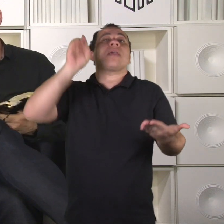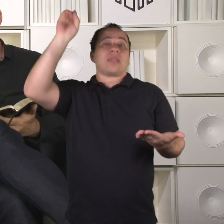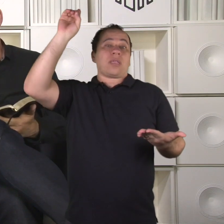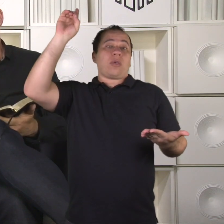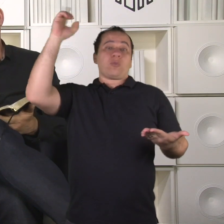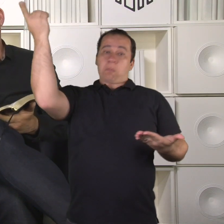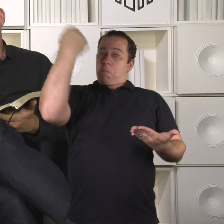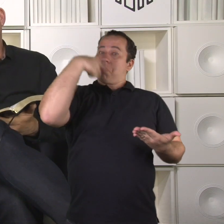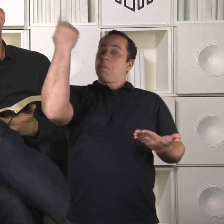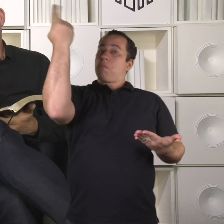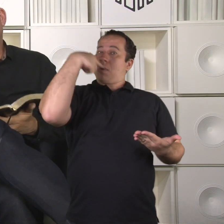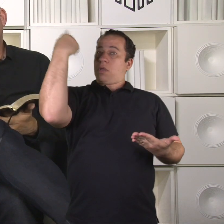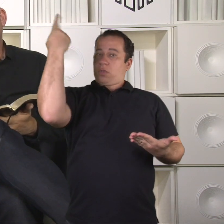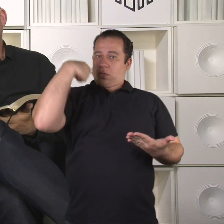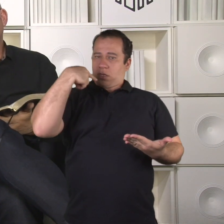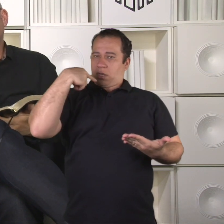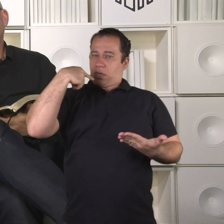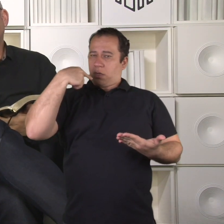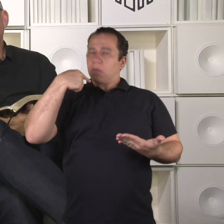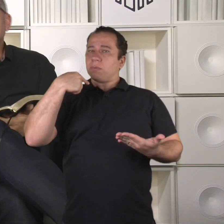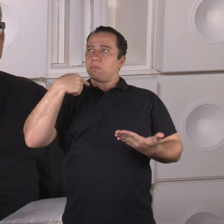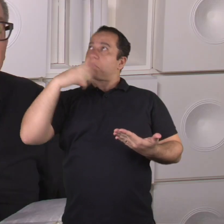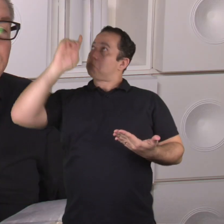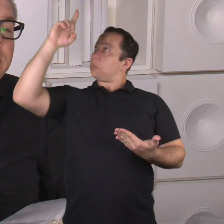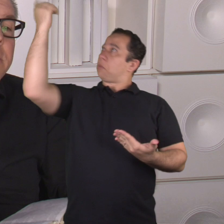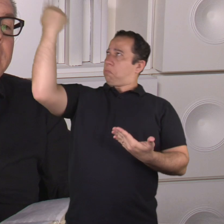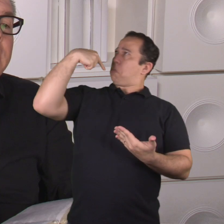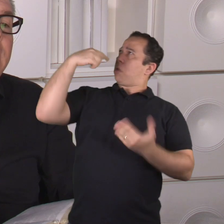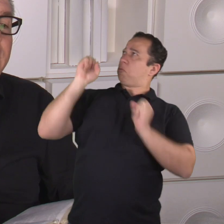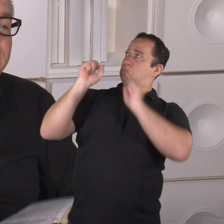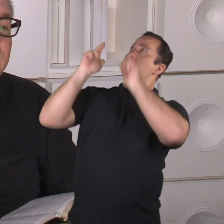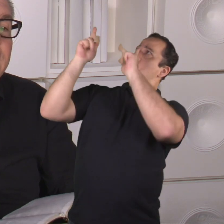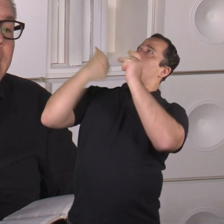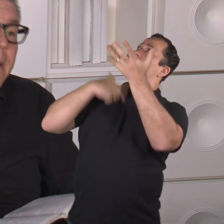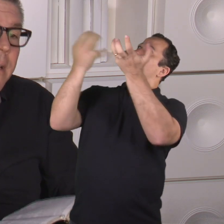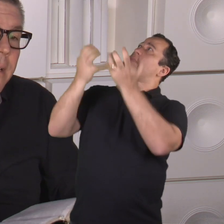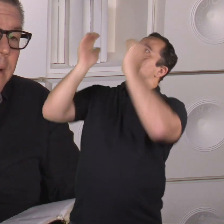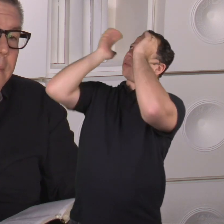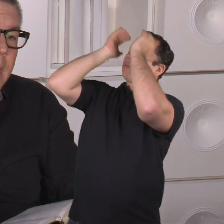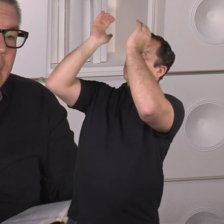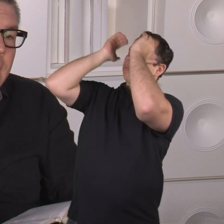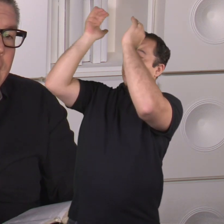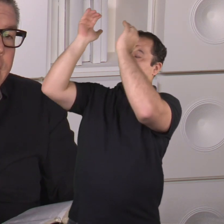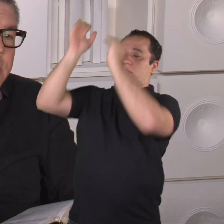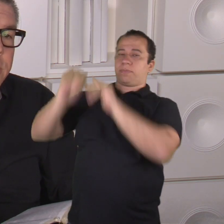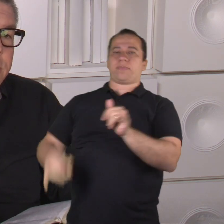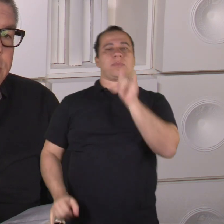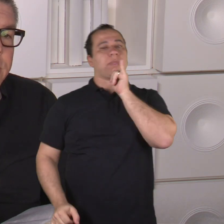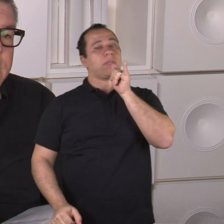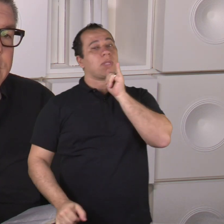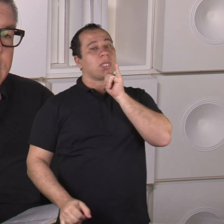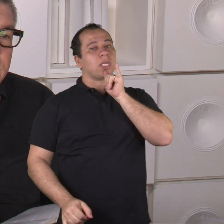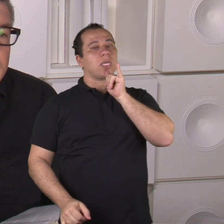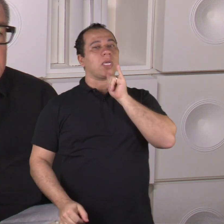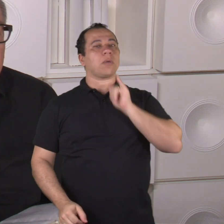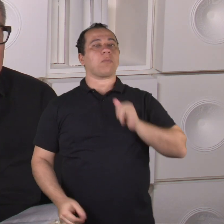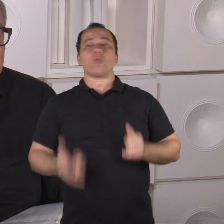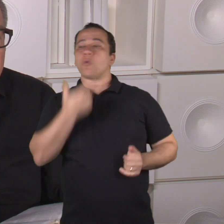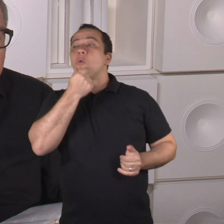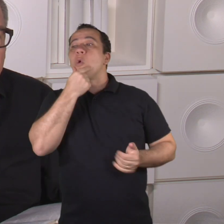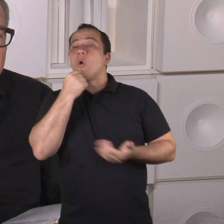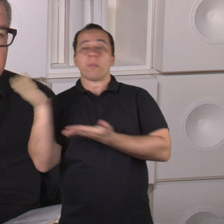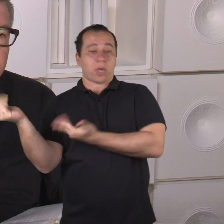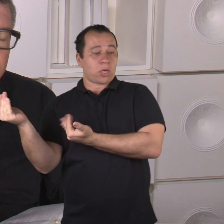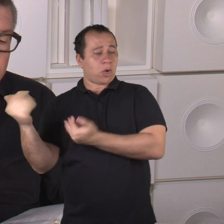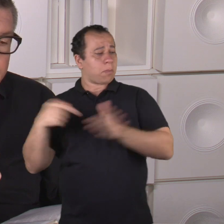um jovem chega para Jesus e pergunta: mestre, o que eu vou fazer para herdar a vida eterna? Aí Jesus diz assim: o que diz a